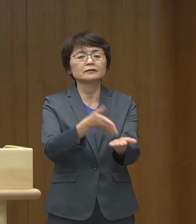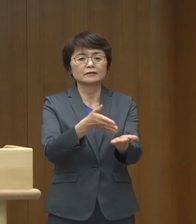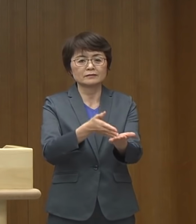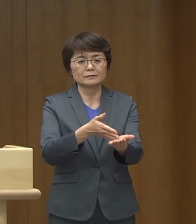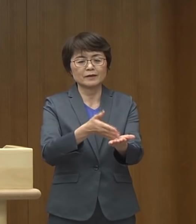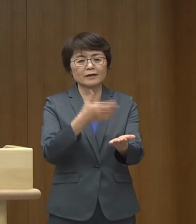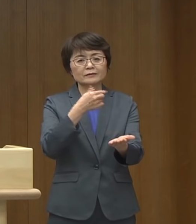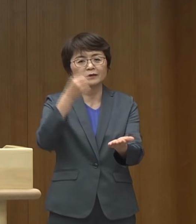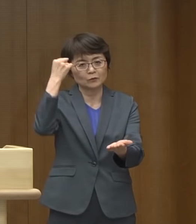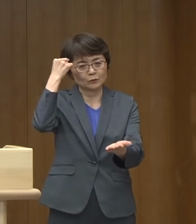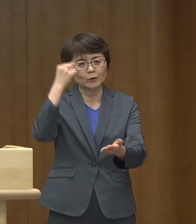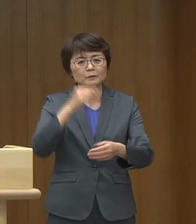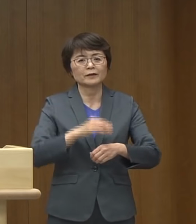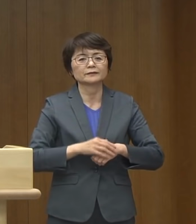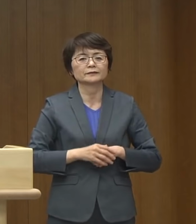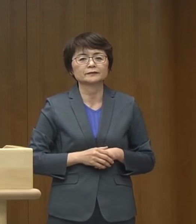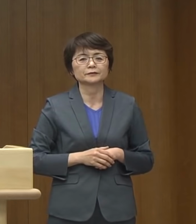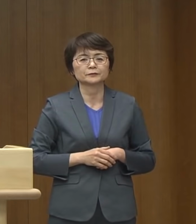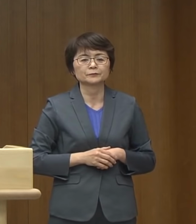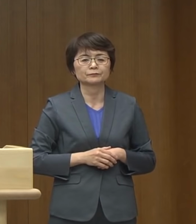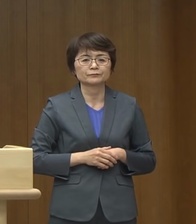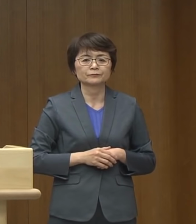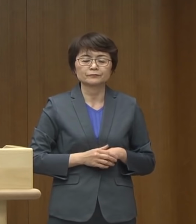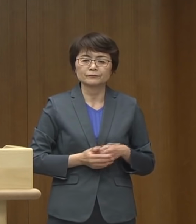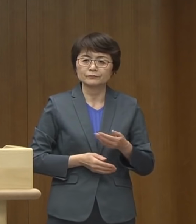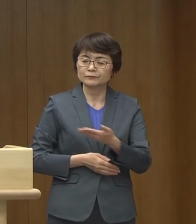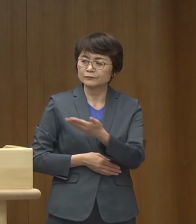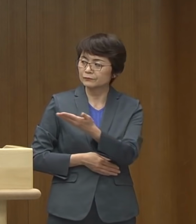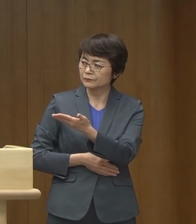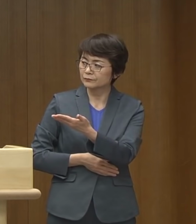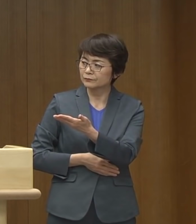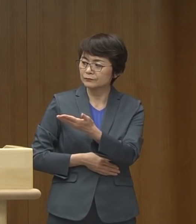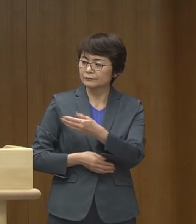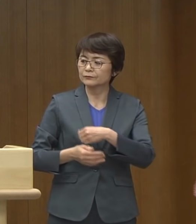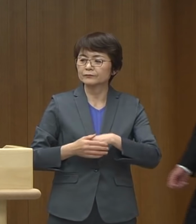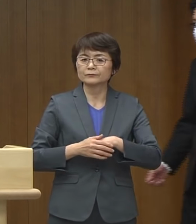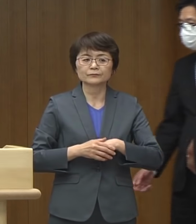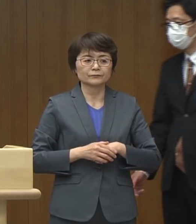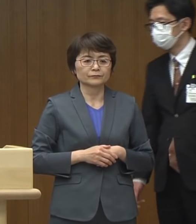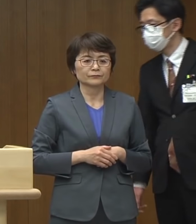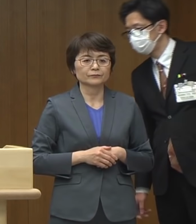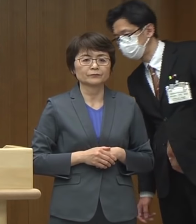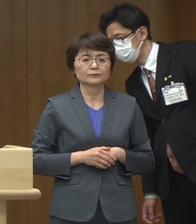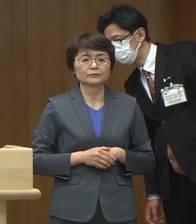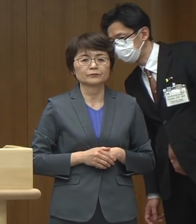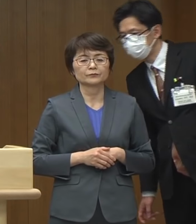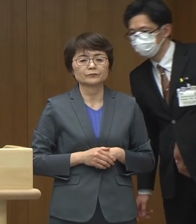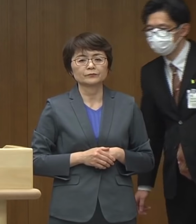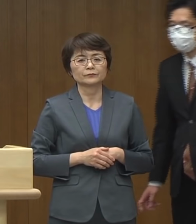たいと思います。これは非常に許さない感じとかですけれども、